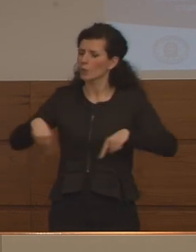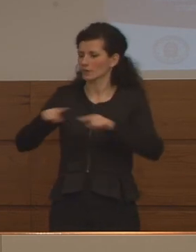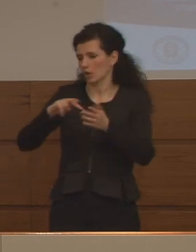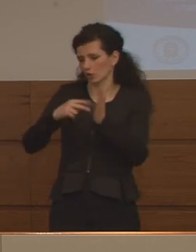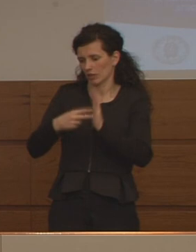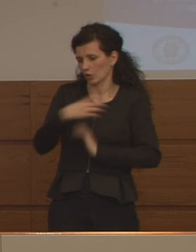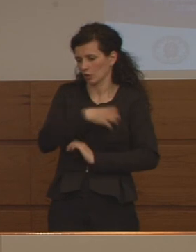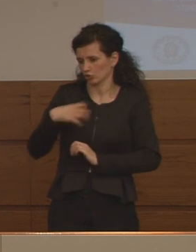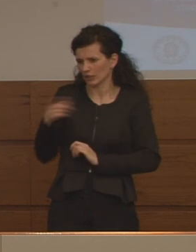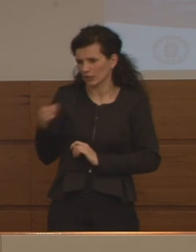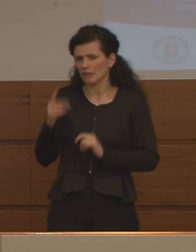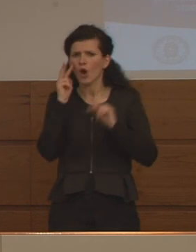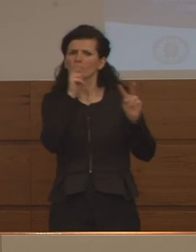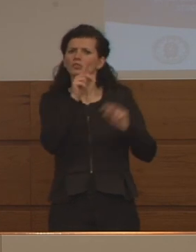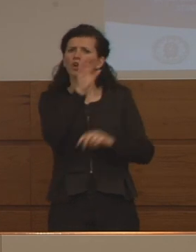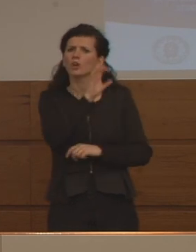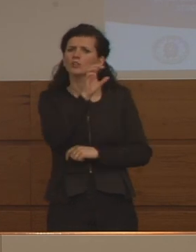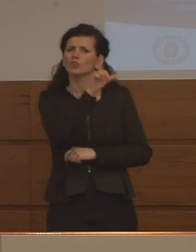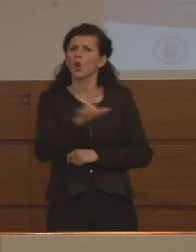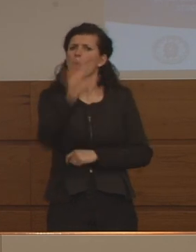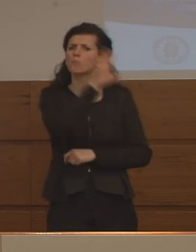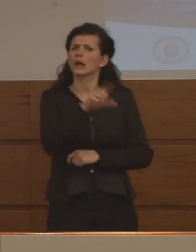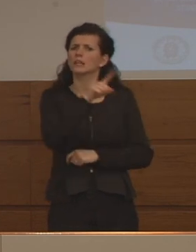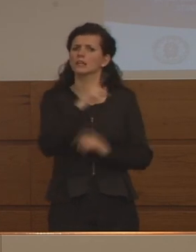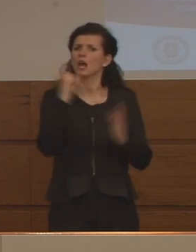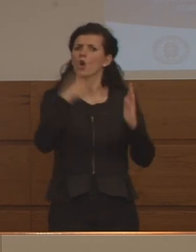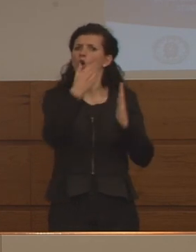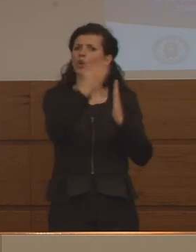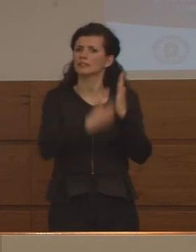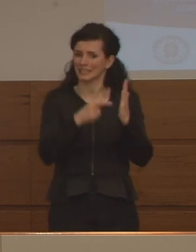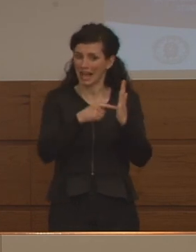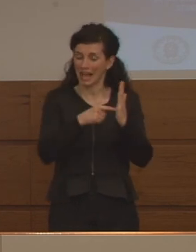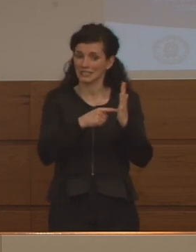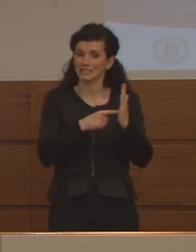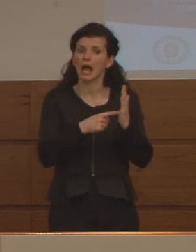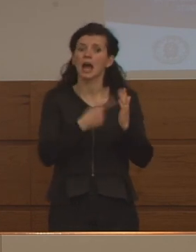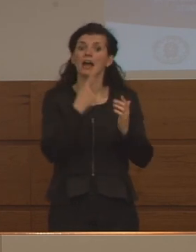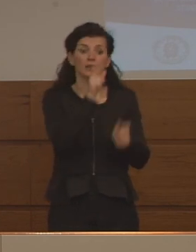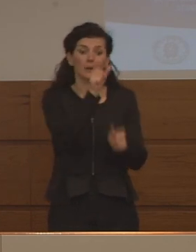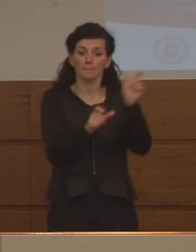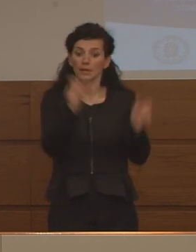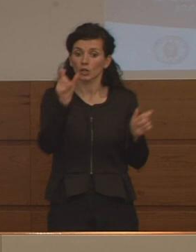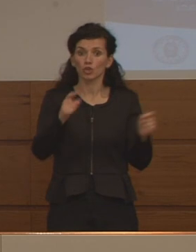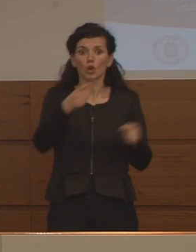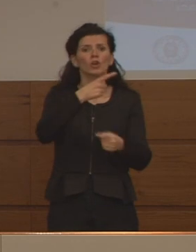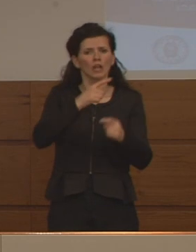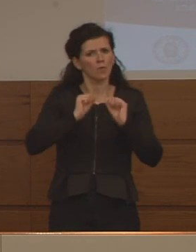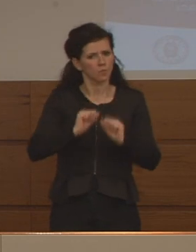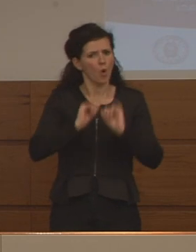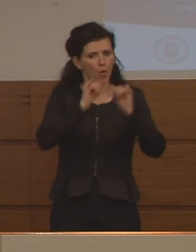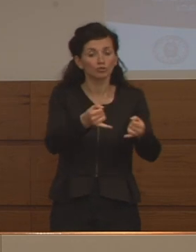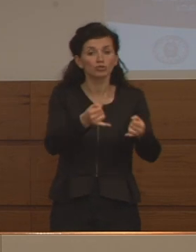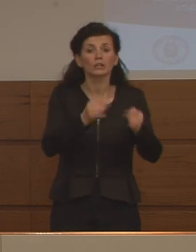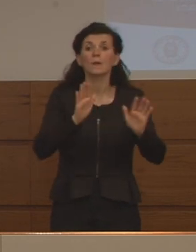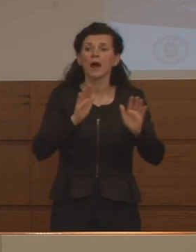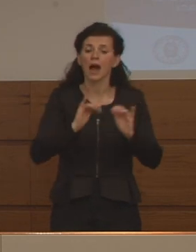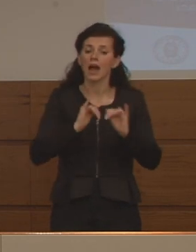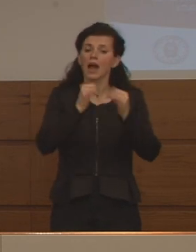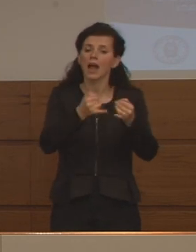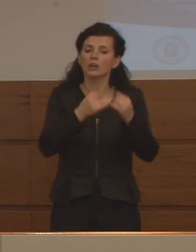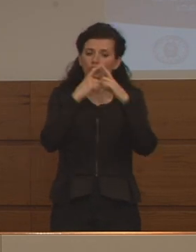della lombardia che con un'ordinanza ha previsto che la circolazione delle persone di chi può circolare ovviamente può avvenire solamente in presenza di